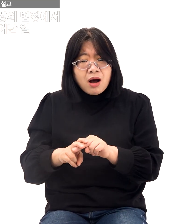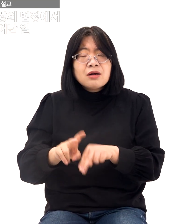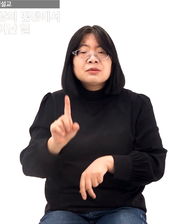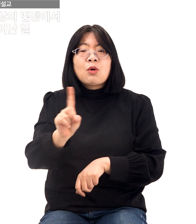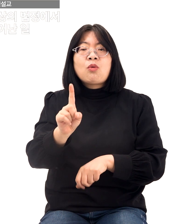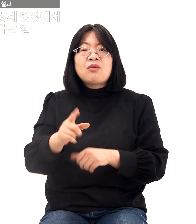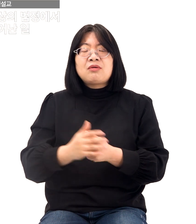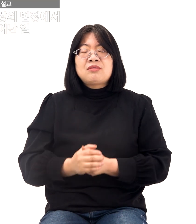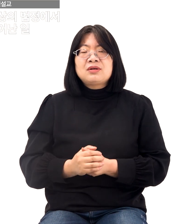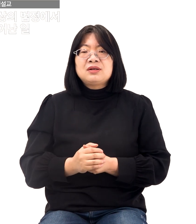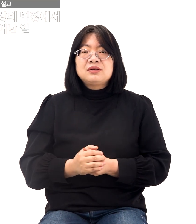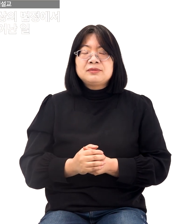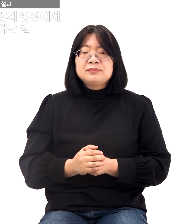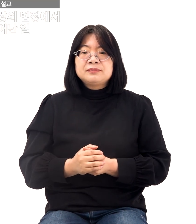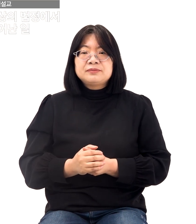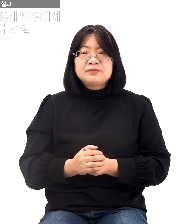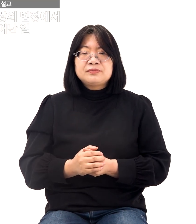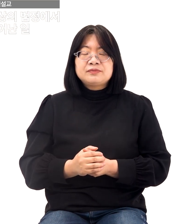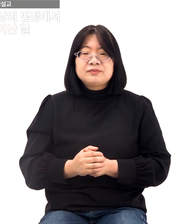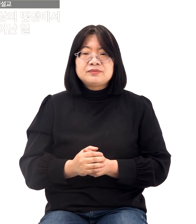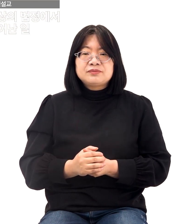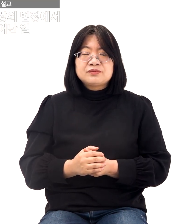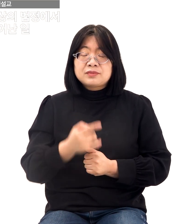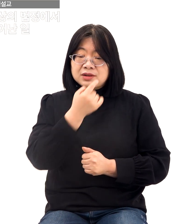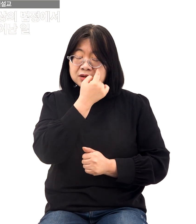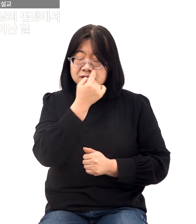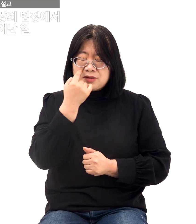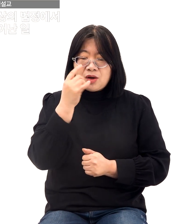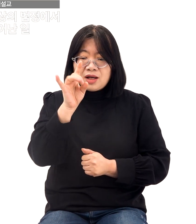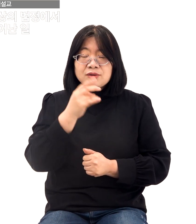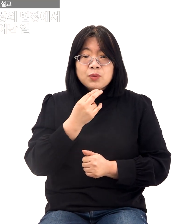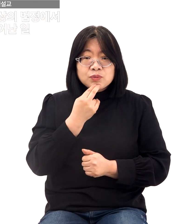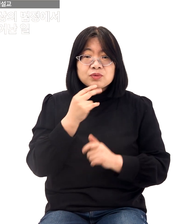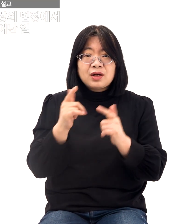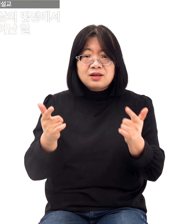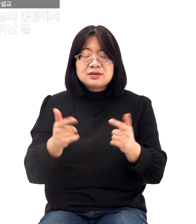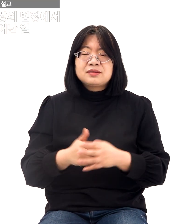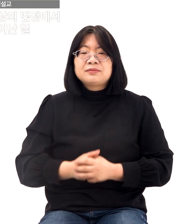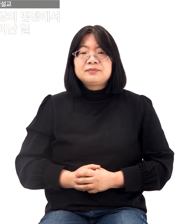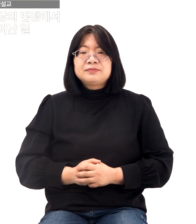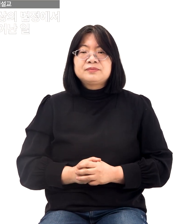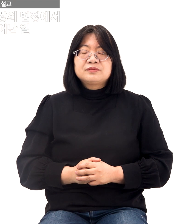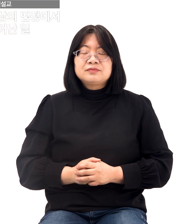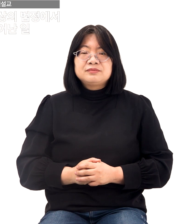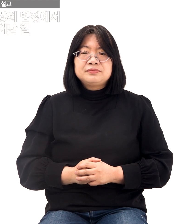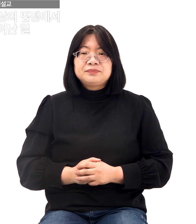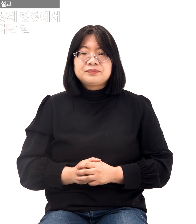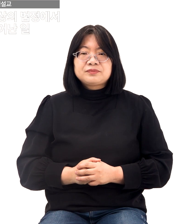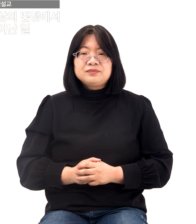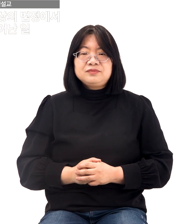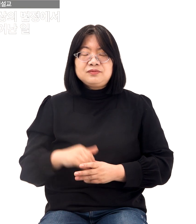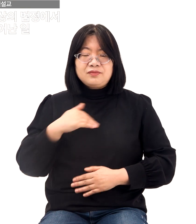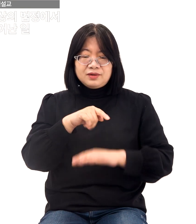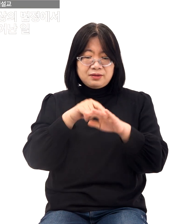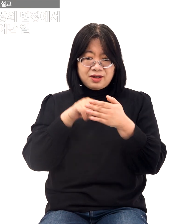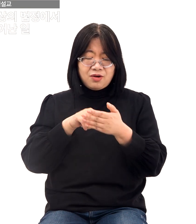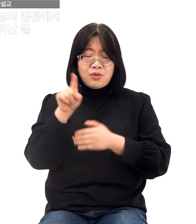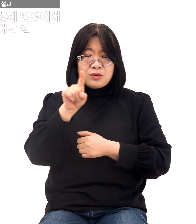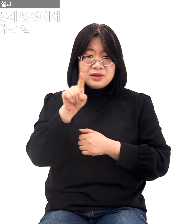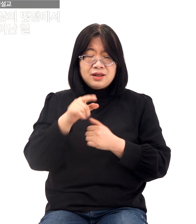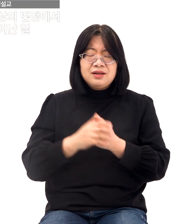앉았냐? 근데 이거 다 근거가 전혀 없는 얘기가 아니거든요. 그러면 우리 마음이